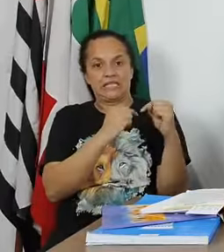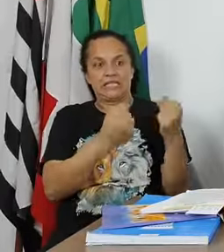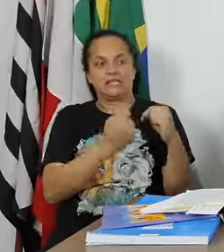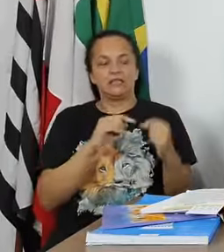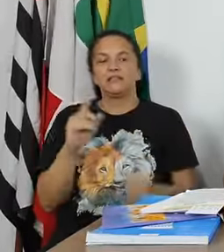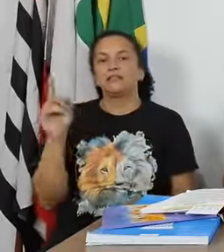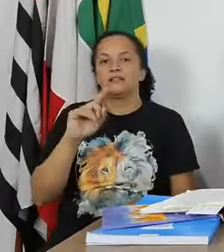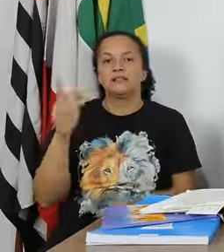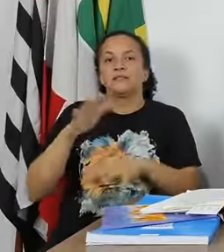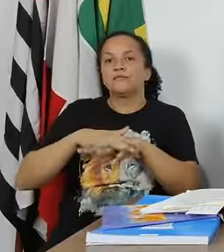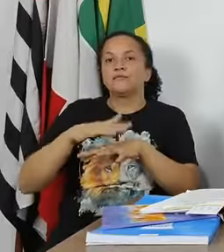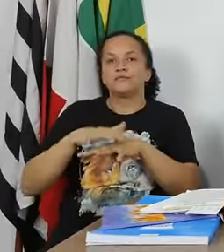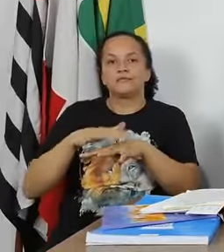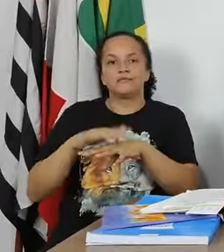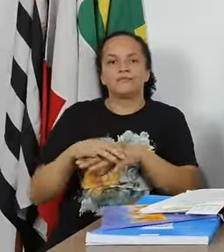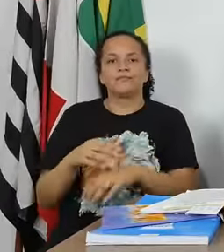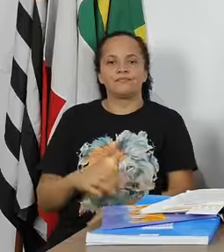venham fazer